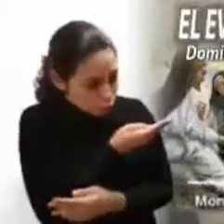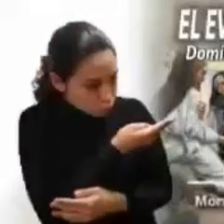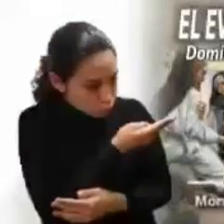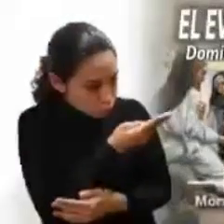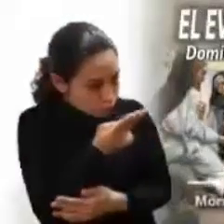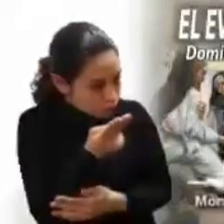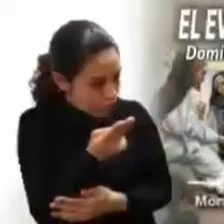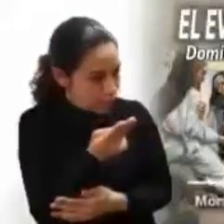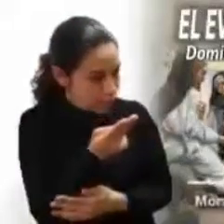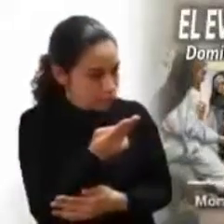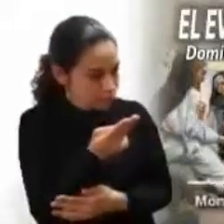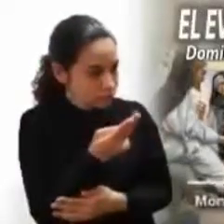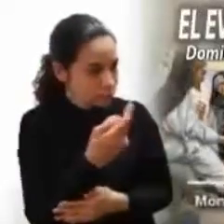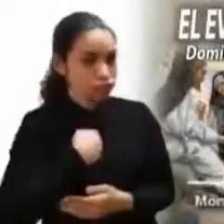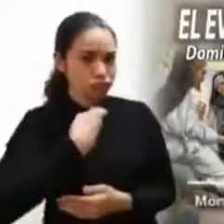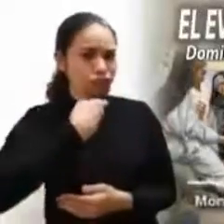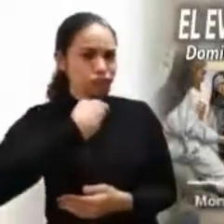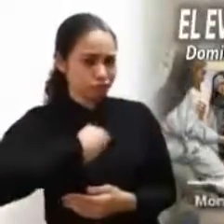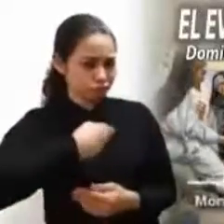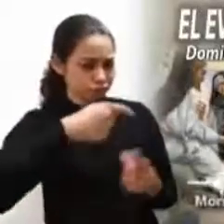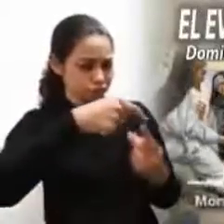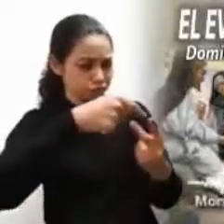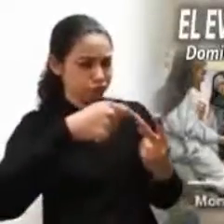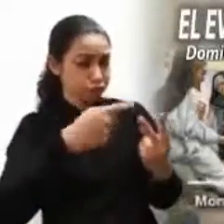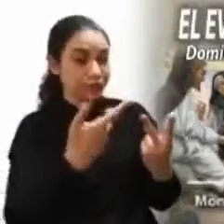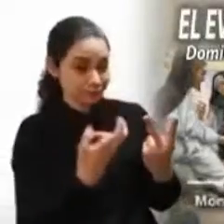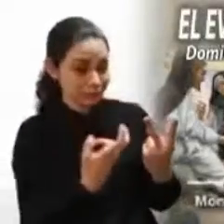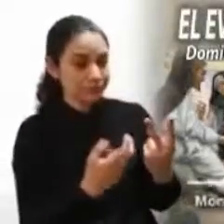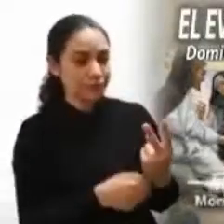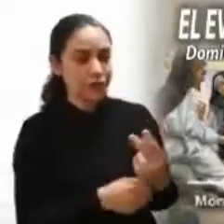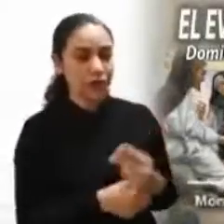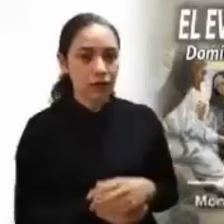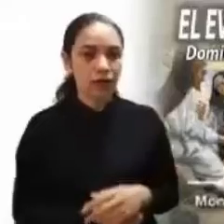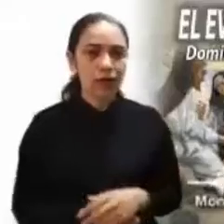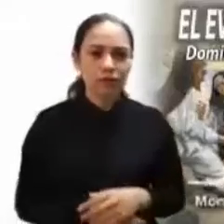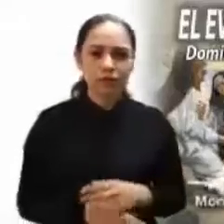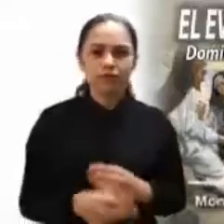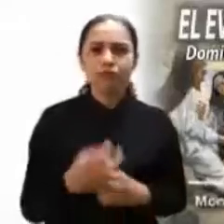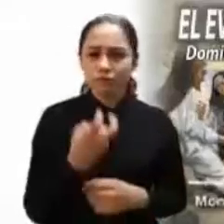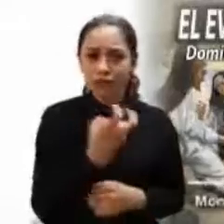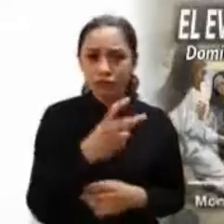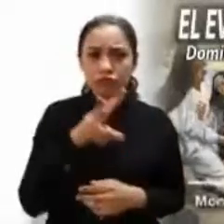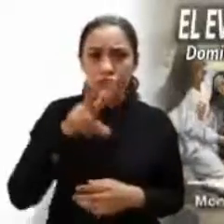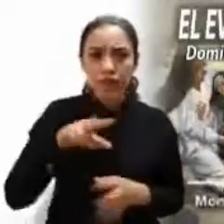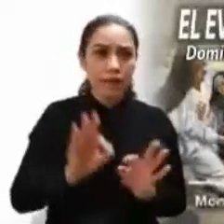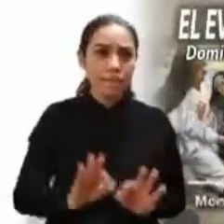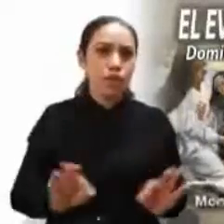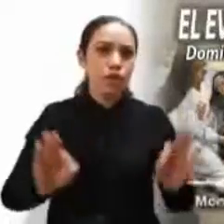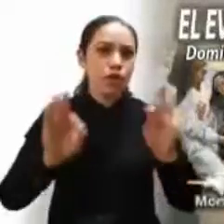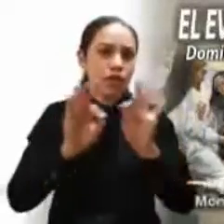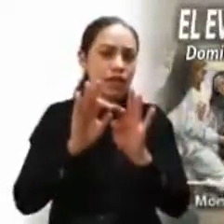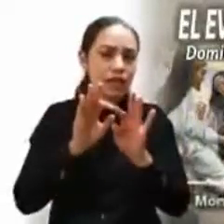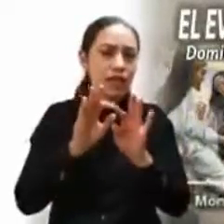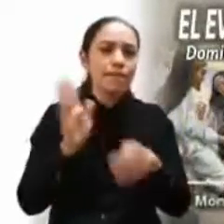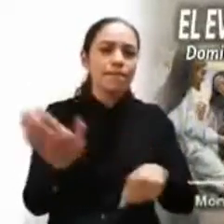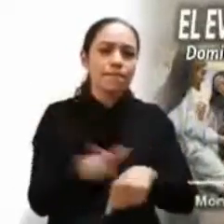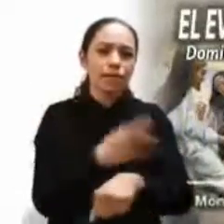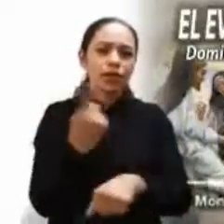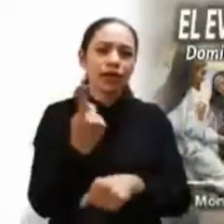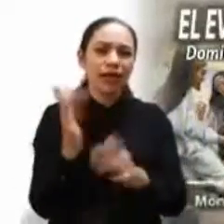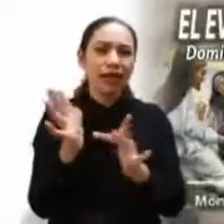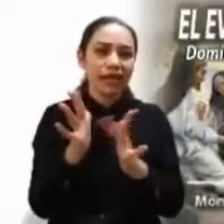yo? No es cualquier momento. Jesús ha envuelto a sus discípulos en un ambiente